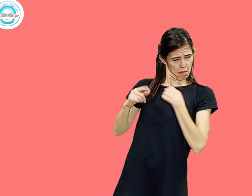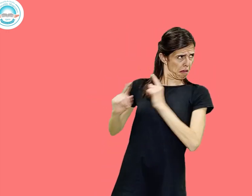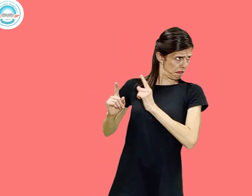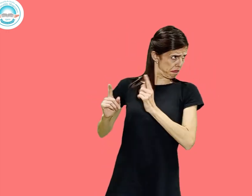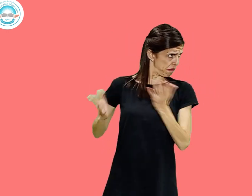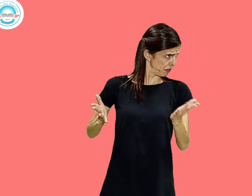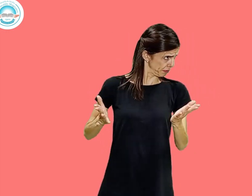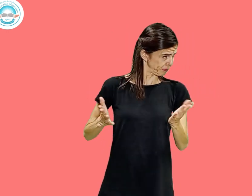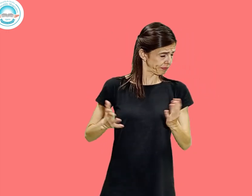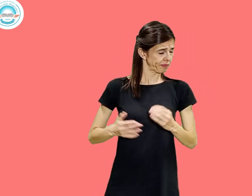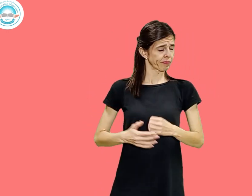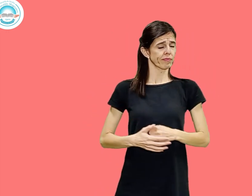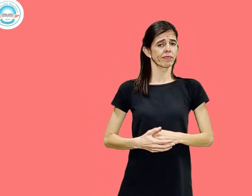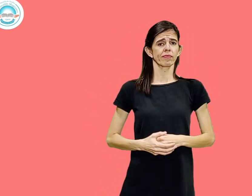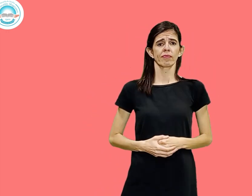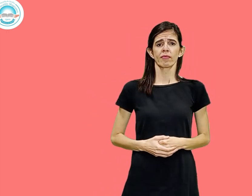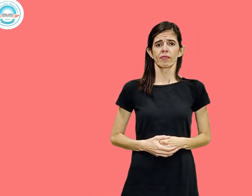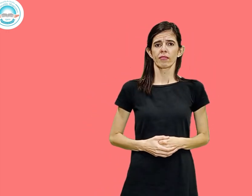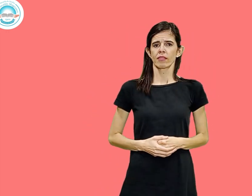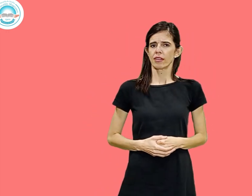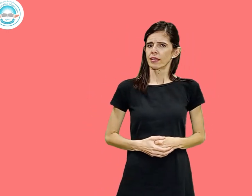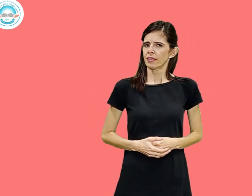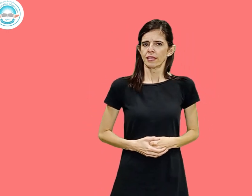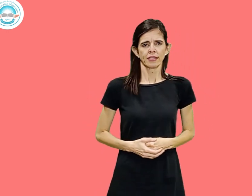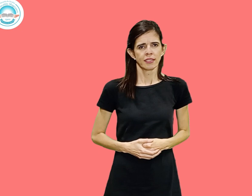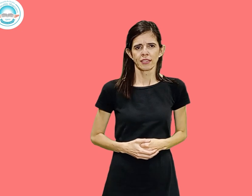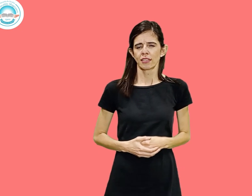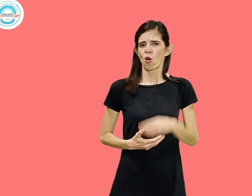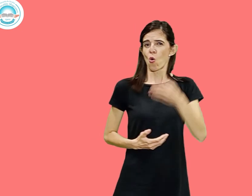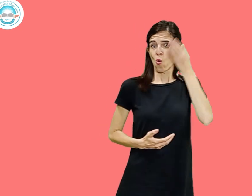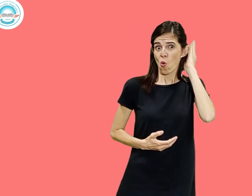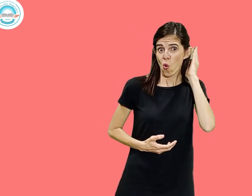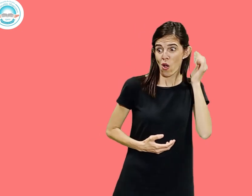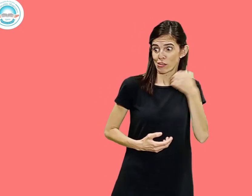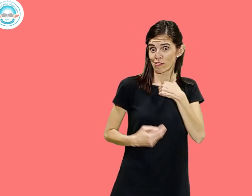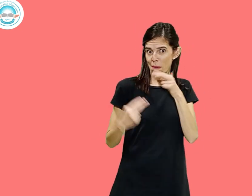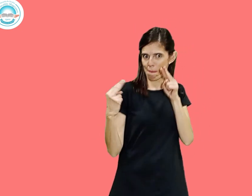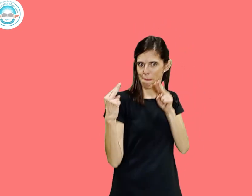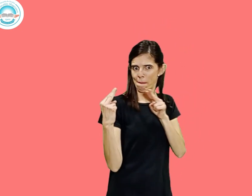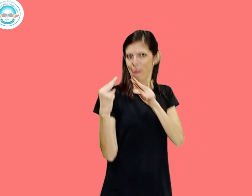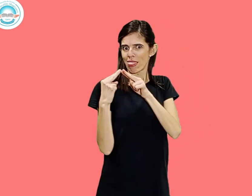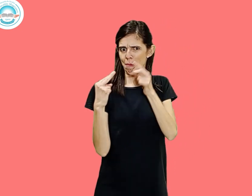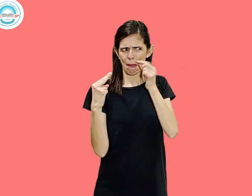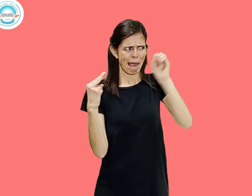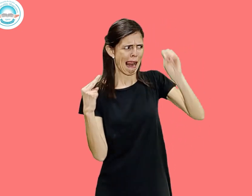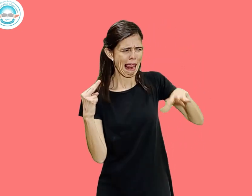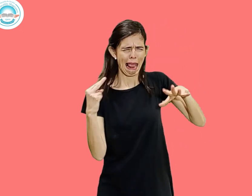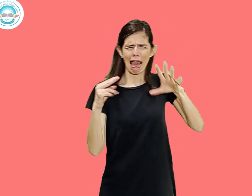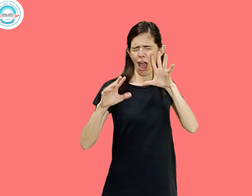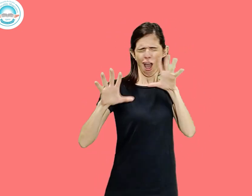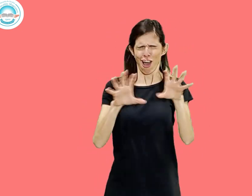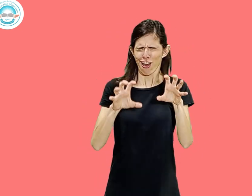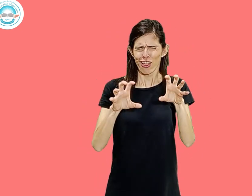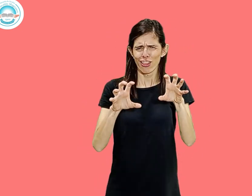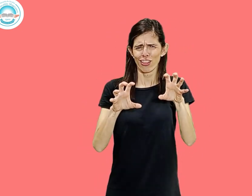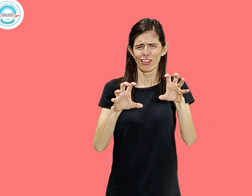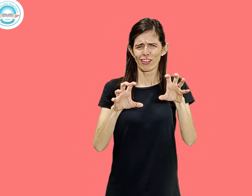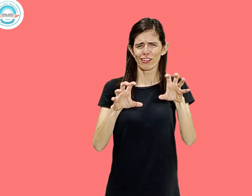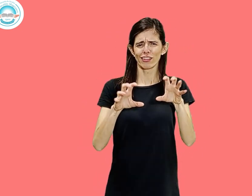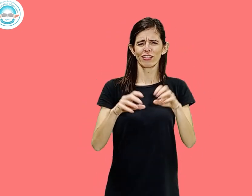si querés sentate en el bar de enfrente un ratito yo no me muevo de la pista Odio estar con